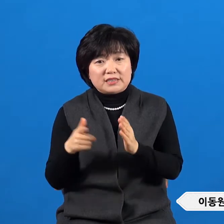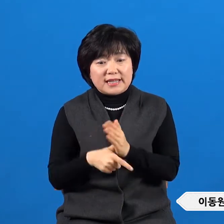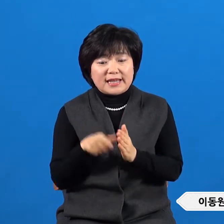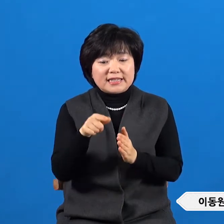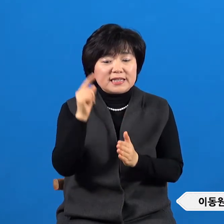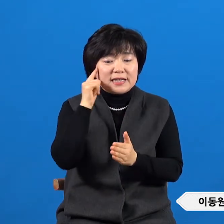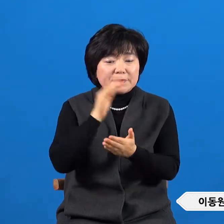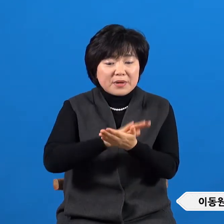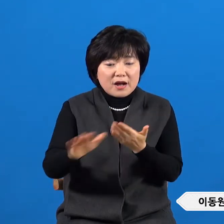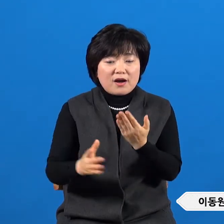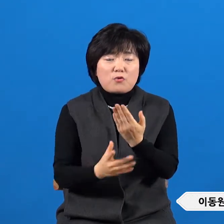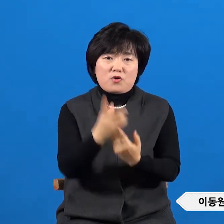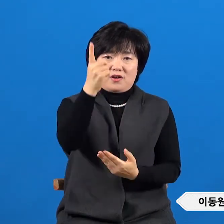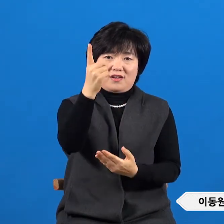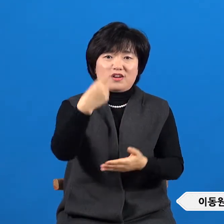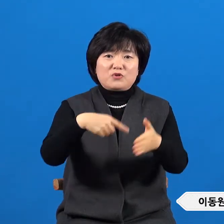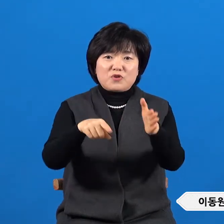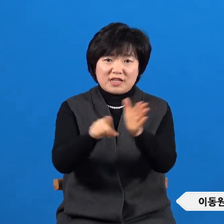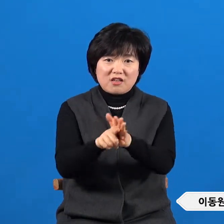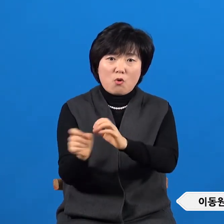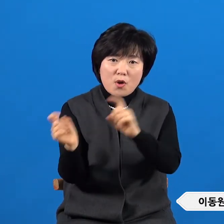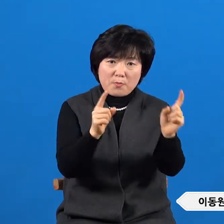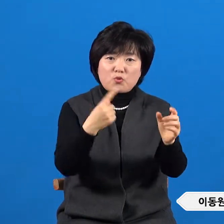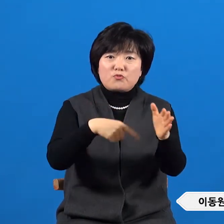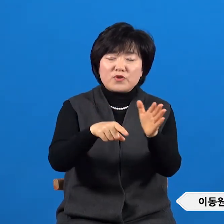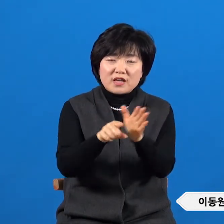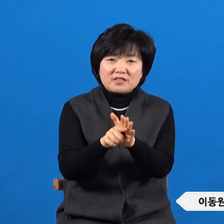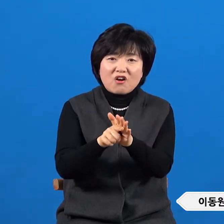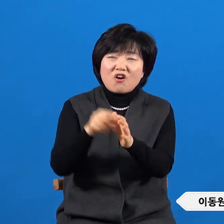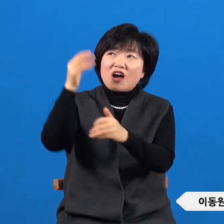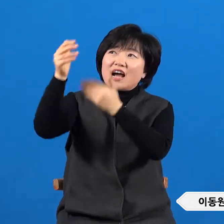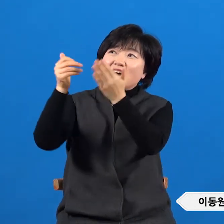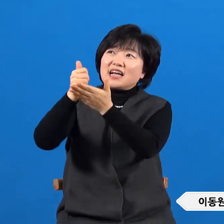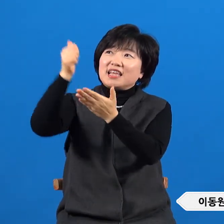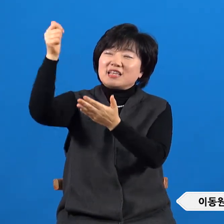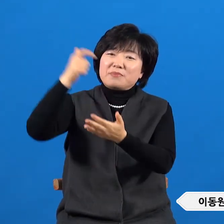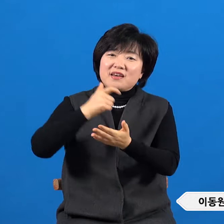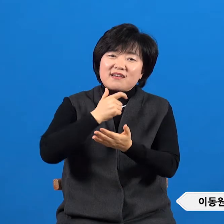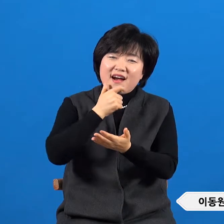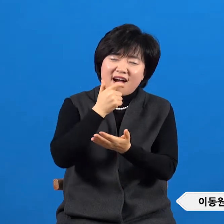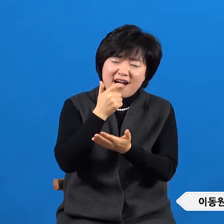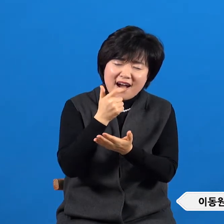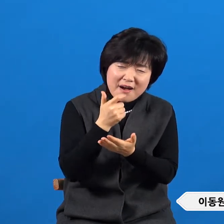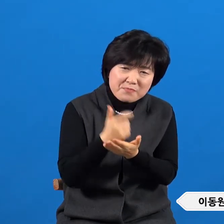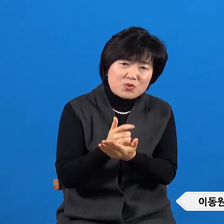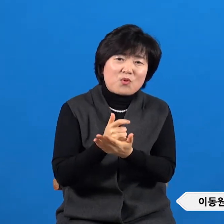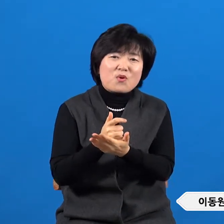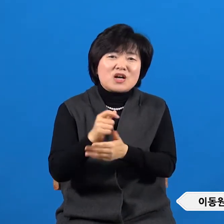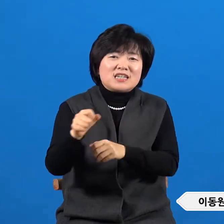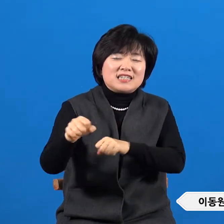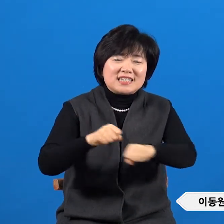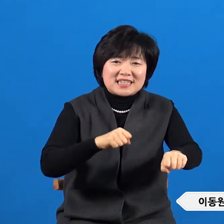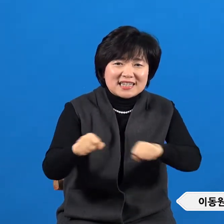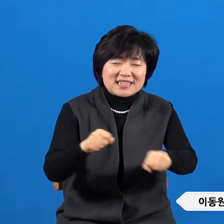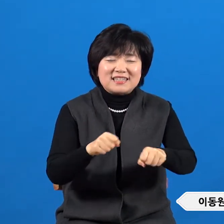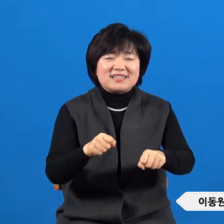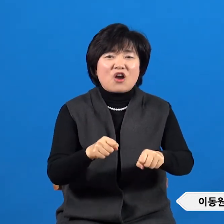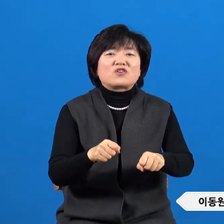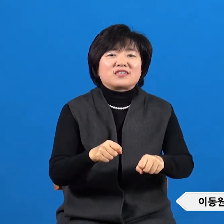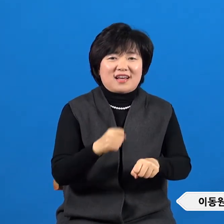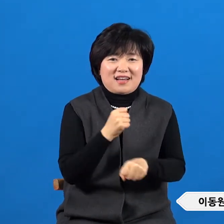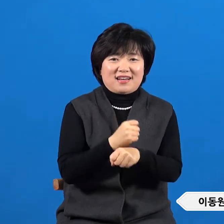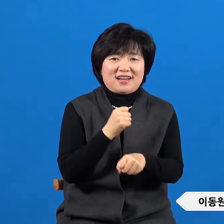통일과 회복을 위해서 하나님이 또 한 번 감동시키시는 그 역사, 그 하나님의 감동의 역사를 이